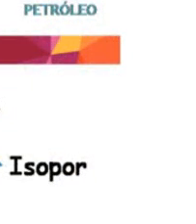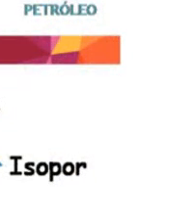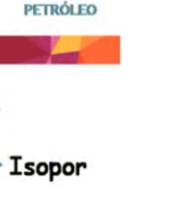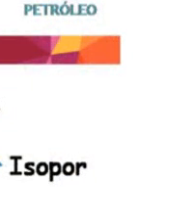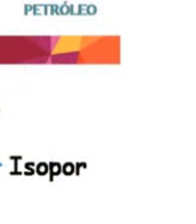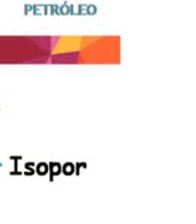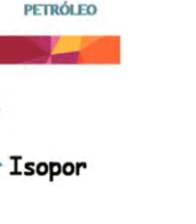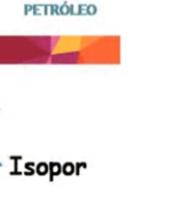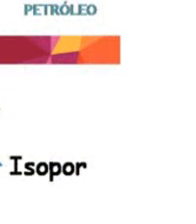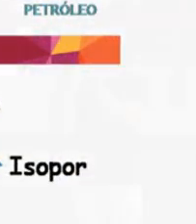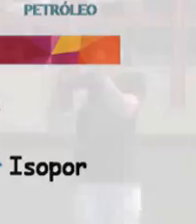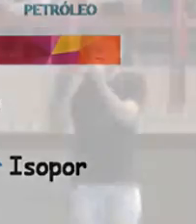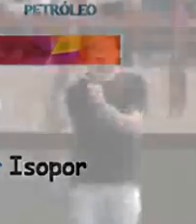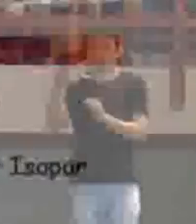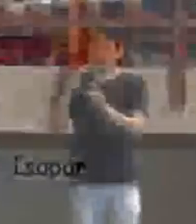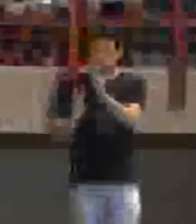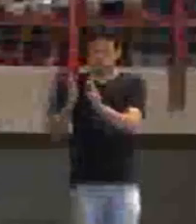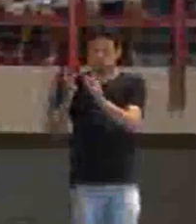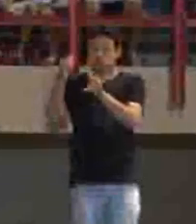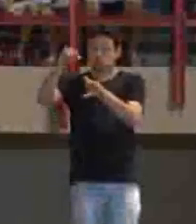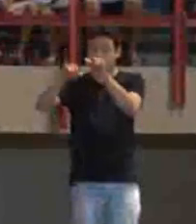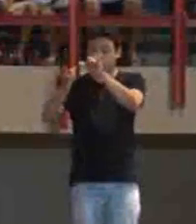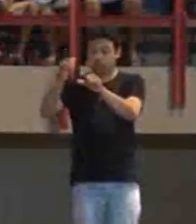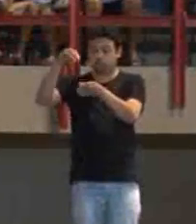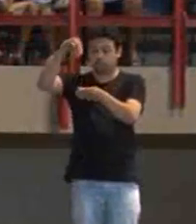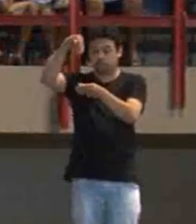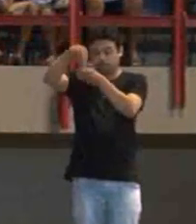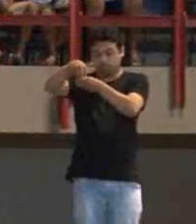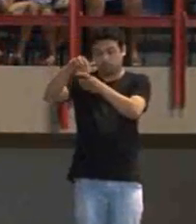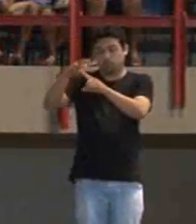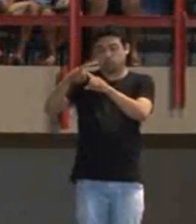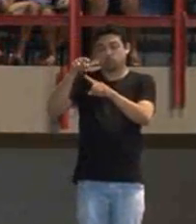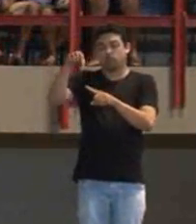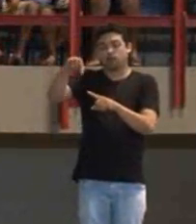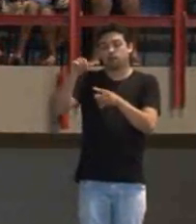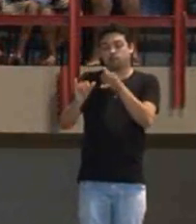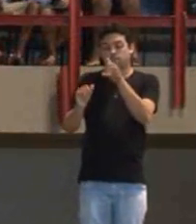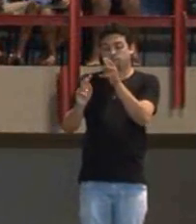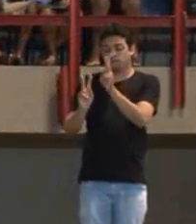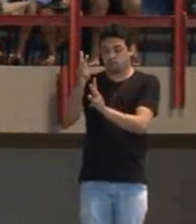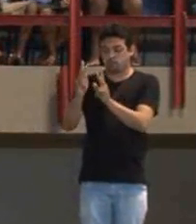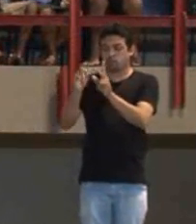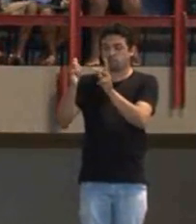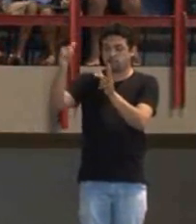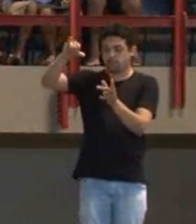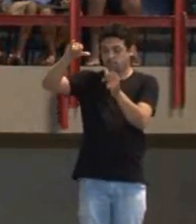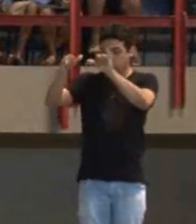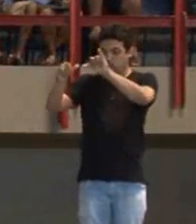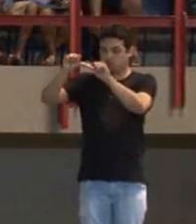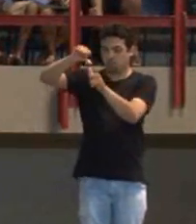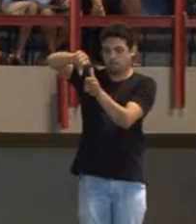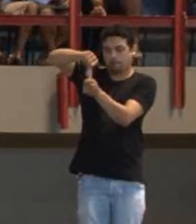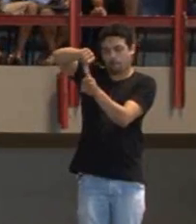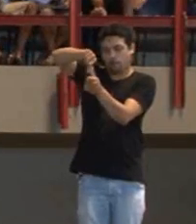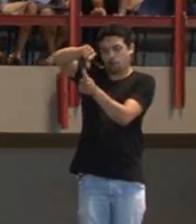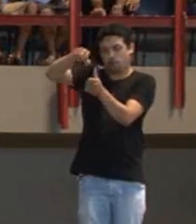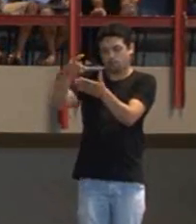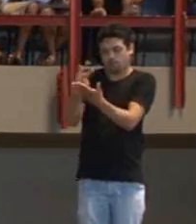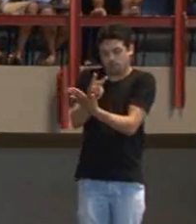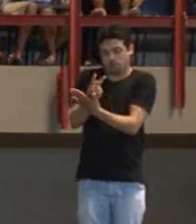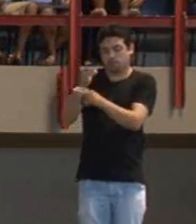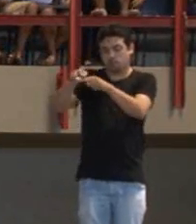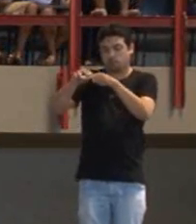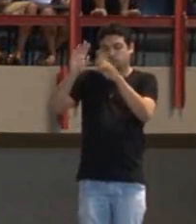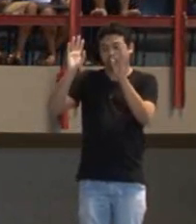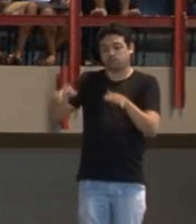petroquímica. O nome já está dizendo, ó. É o petróleo sofrendo transformações químicas. Então você